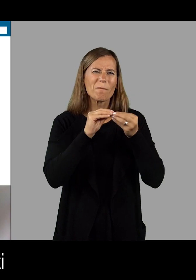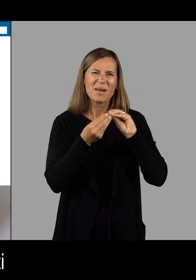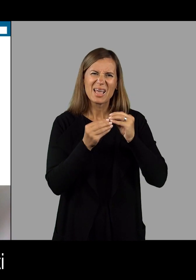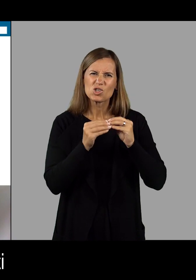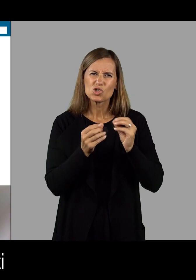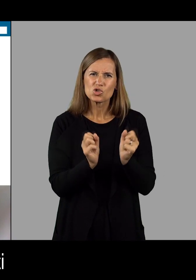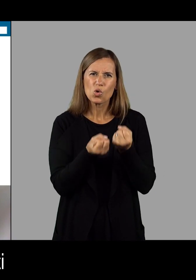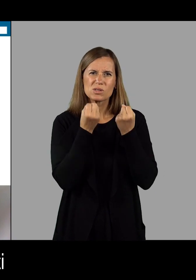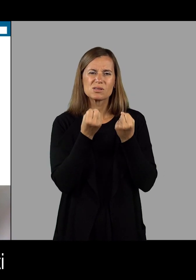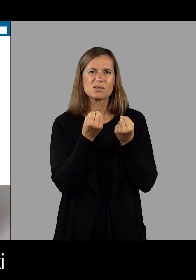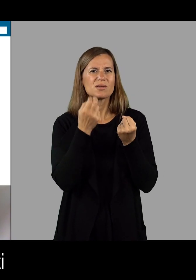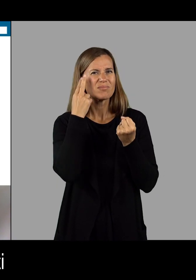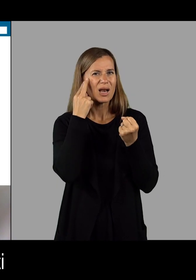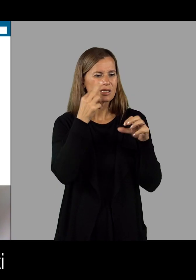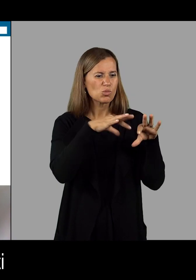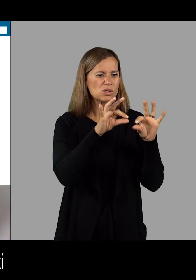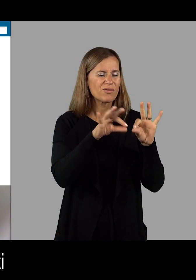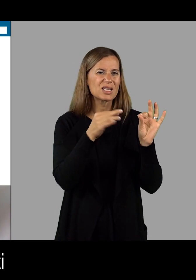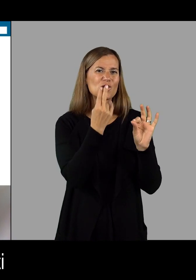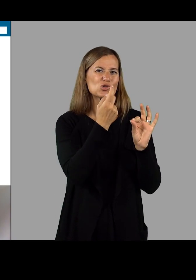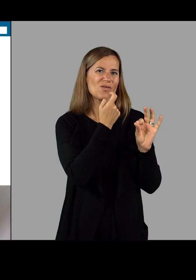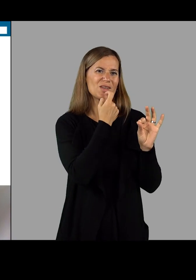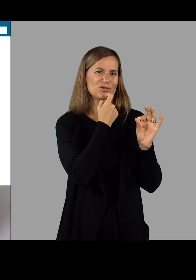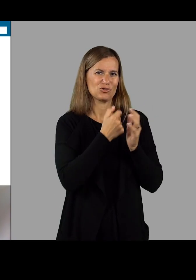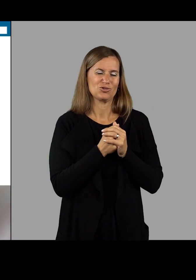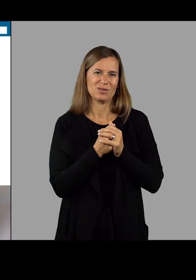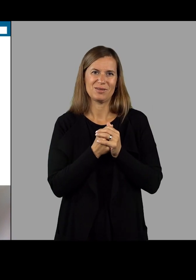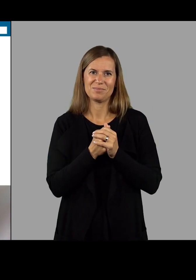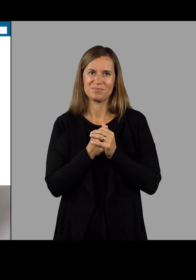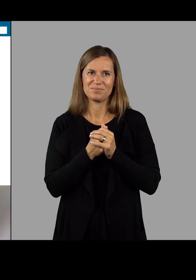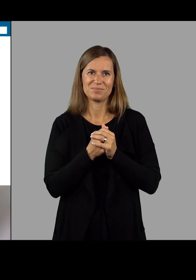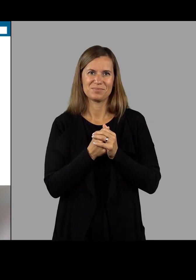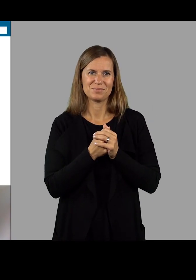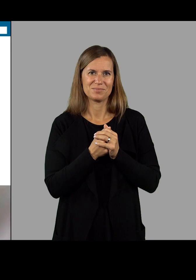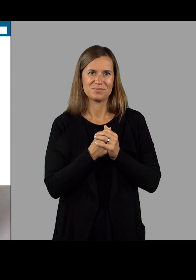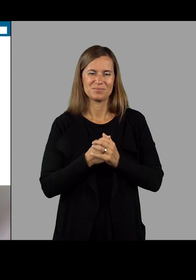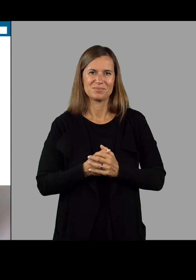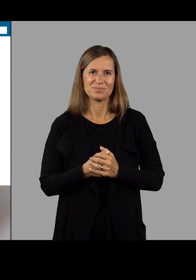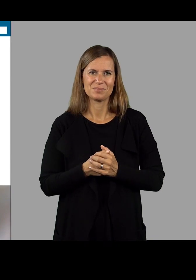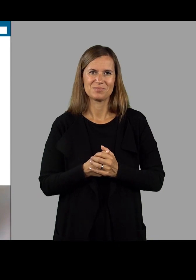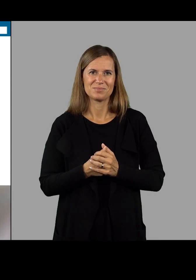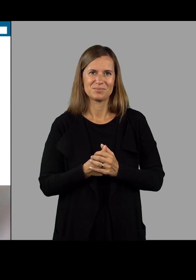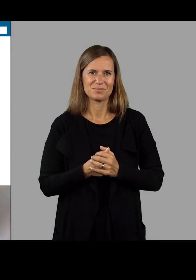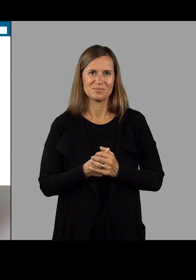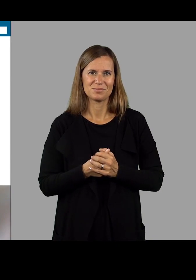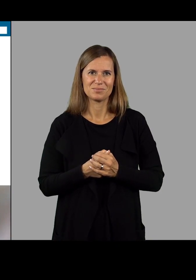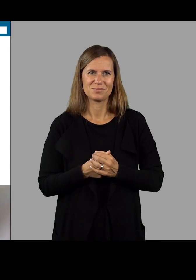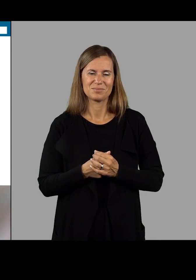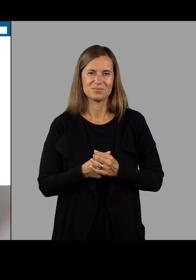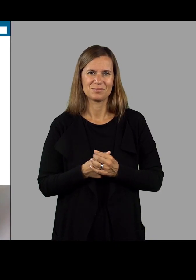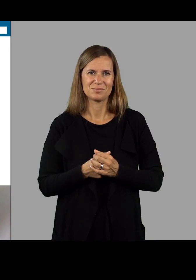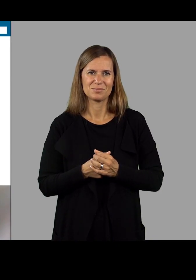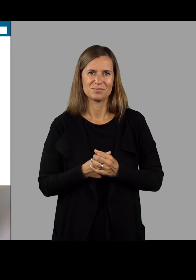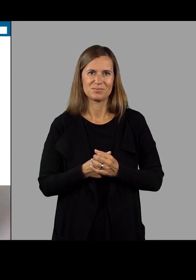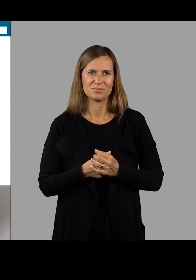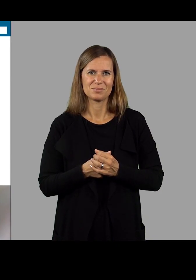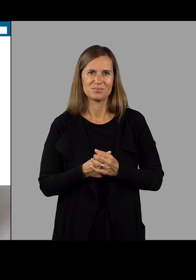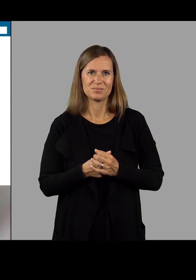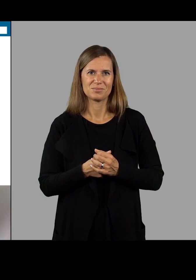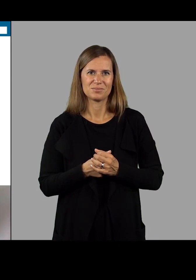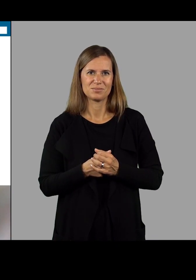kompleksnosti razpoznavanja slovenščine. O družbi nadzora sama iskreno menim, da družba